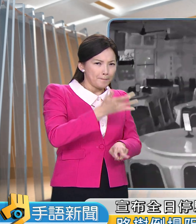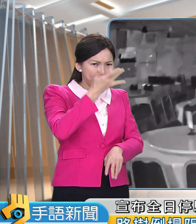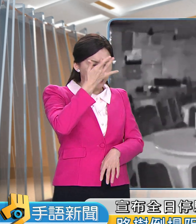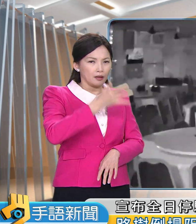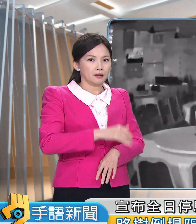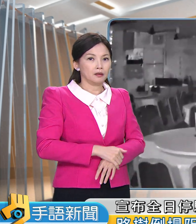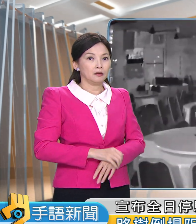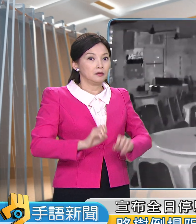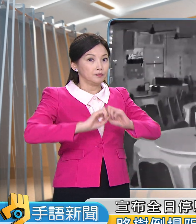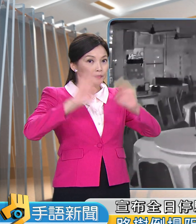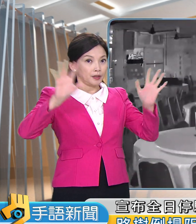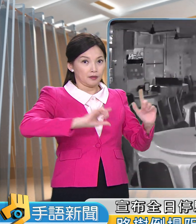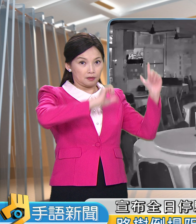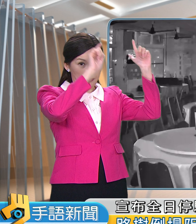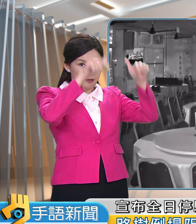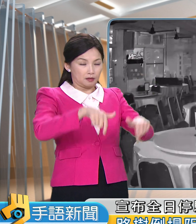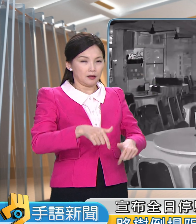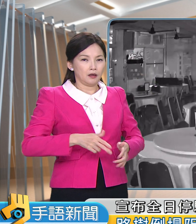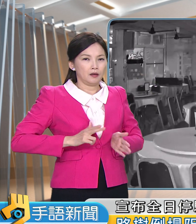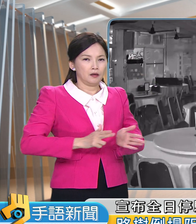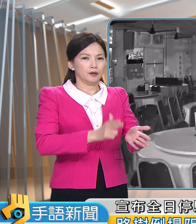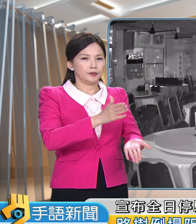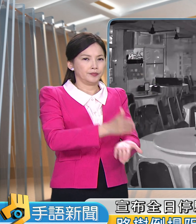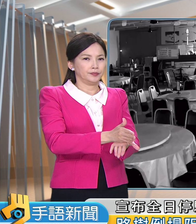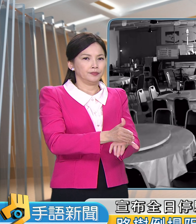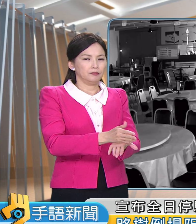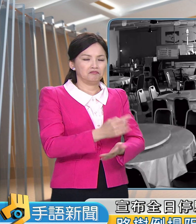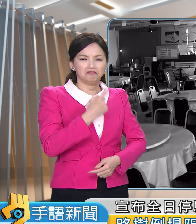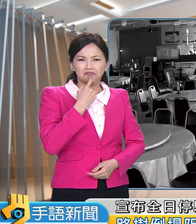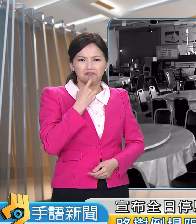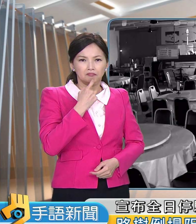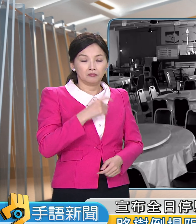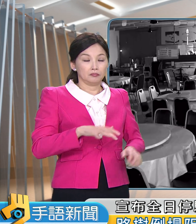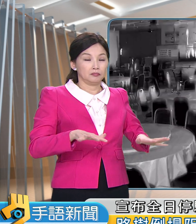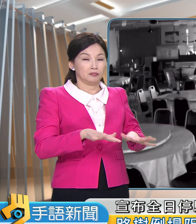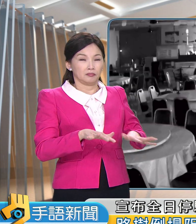驶。不排除也和频繁地震相关。